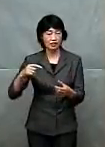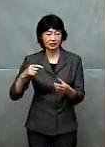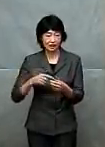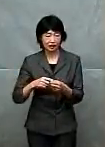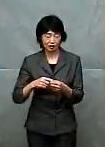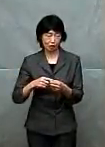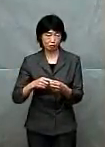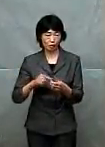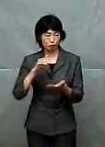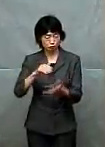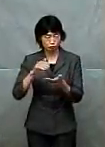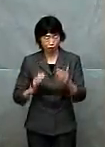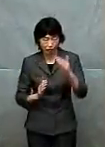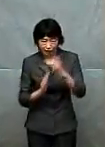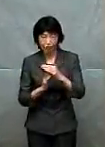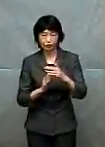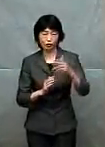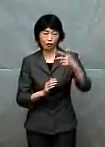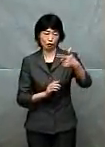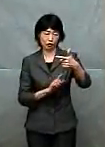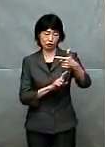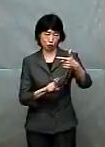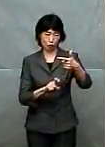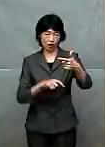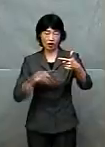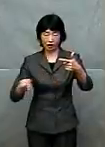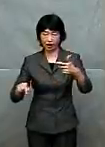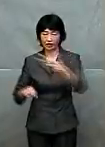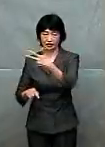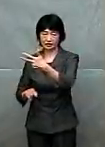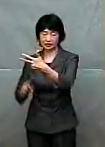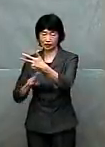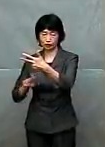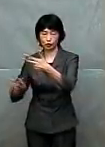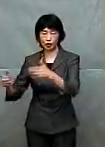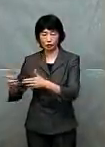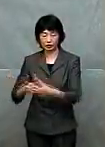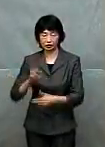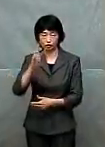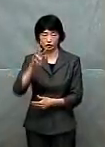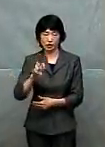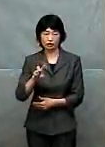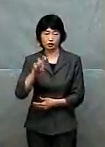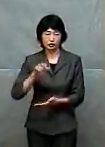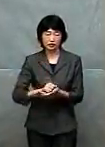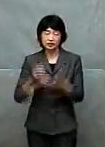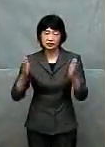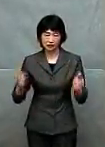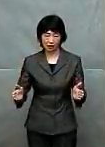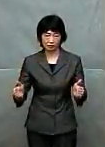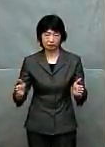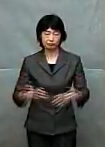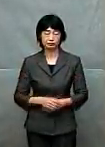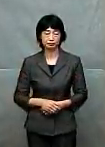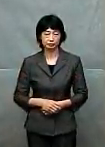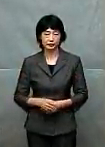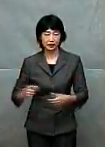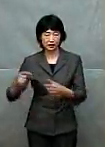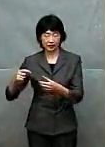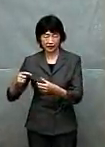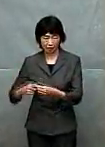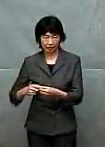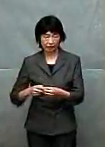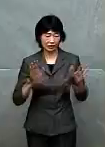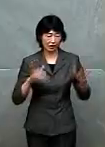迎える6月10日から7月10日までの31日間で、山形羽田